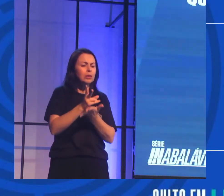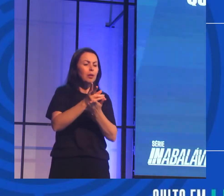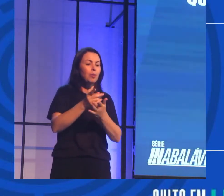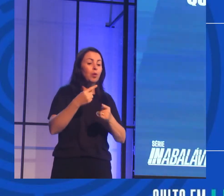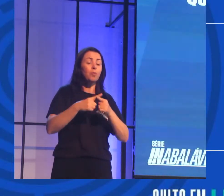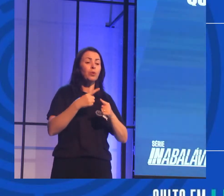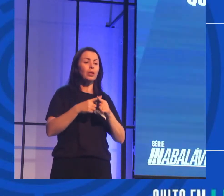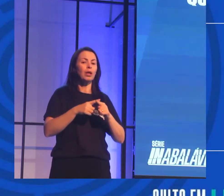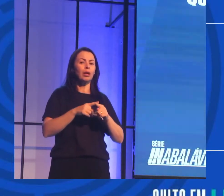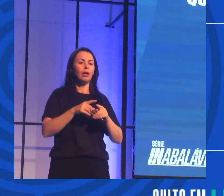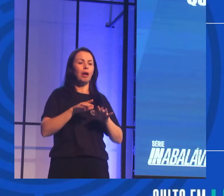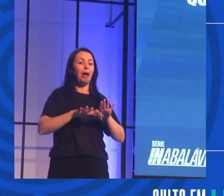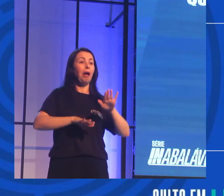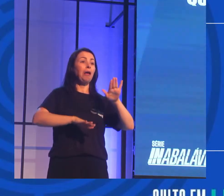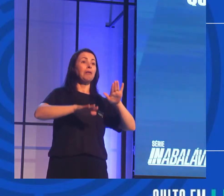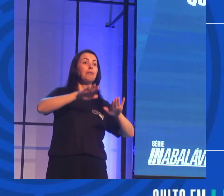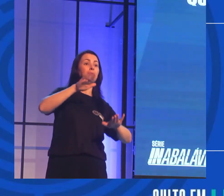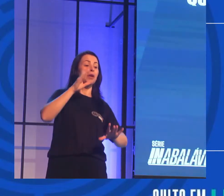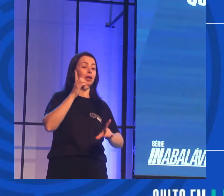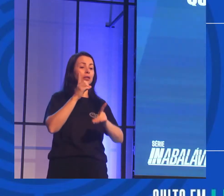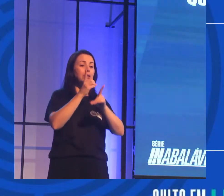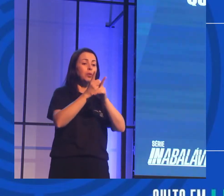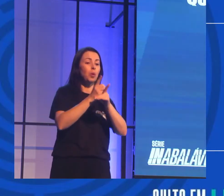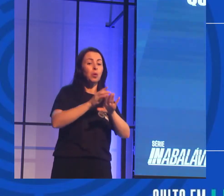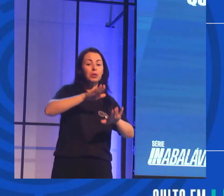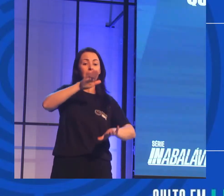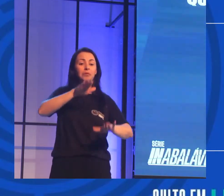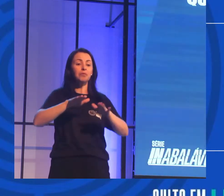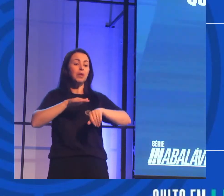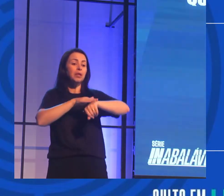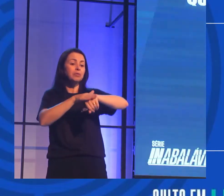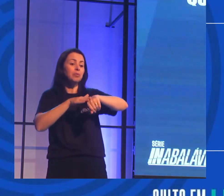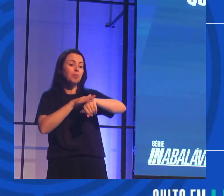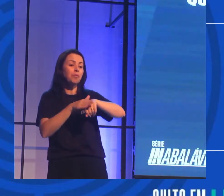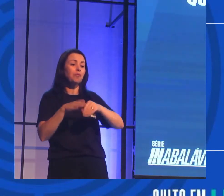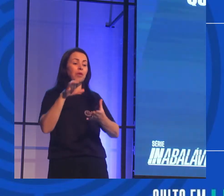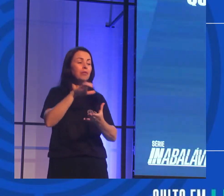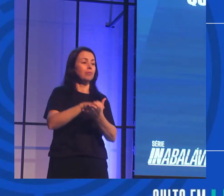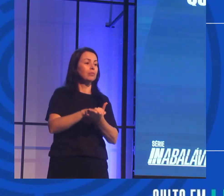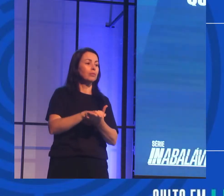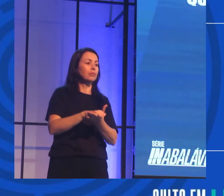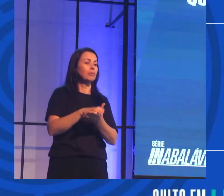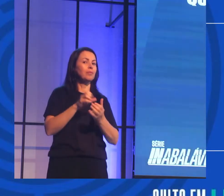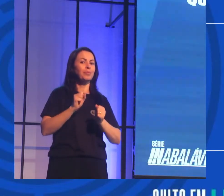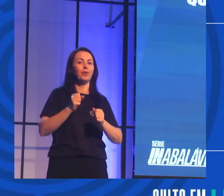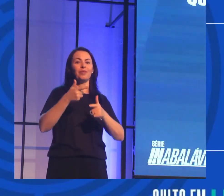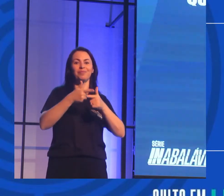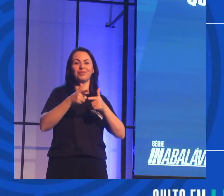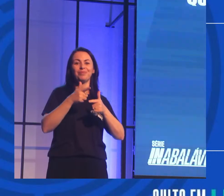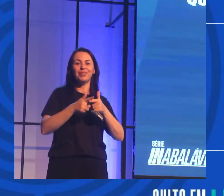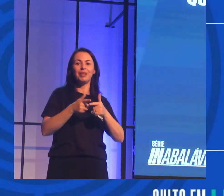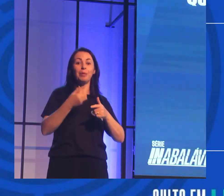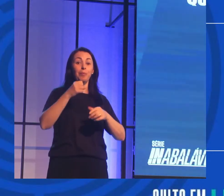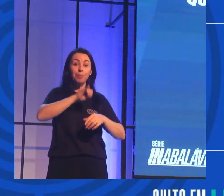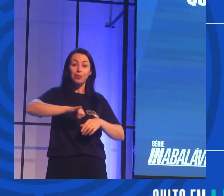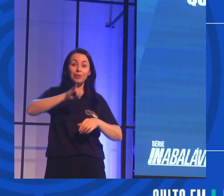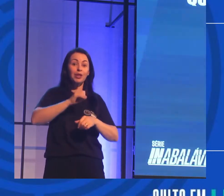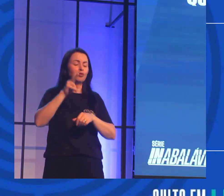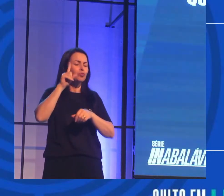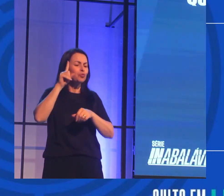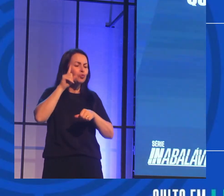cônjuge. Momentos com o seu cônjuge. Você nunca vai ter um grande que tal, cuidando ele